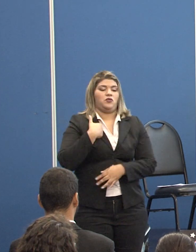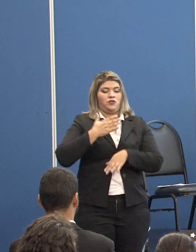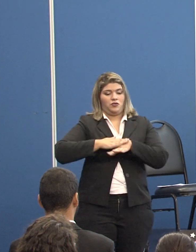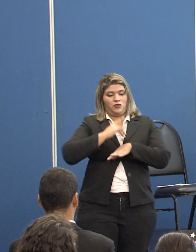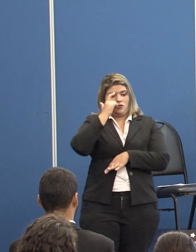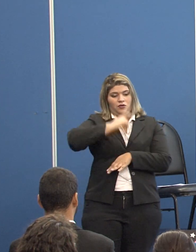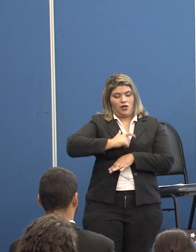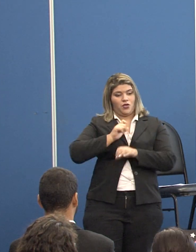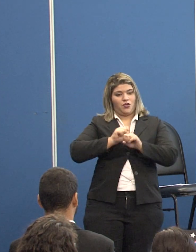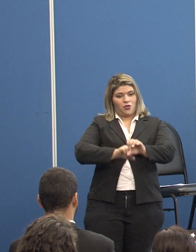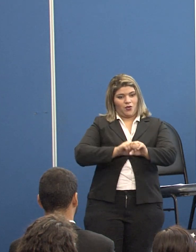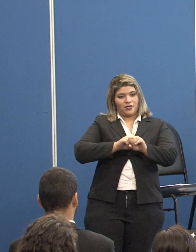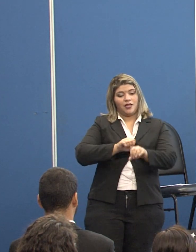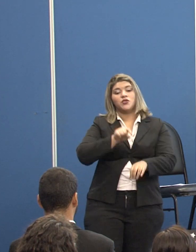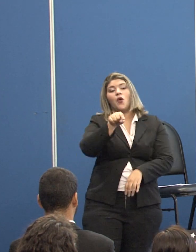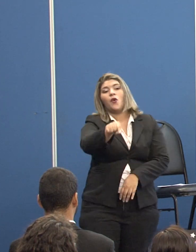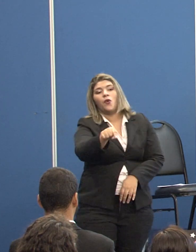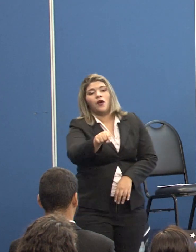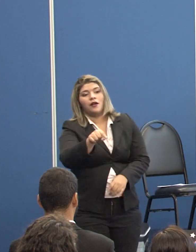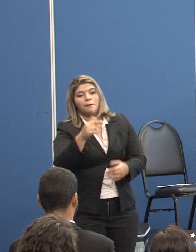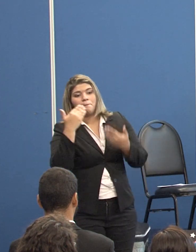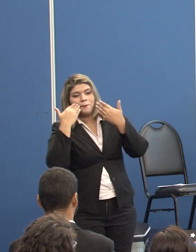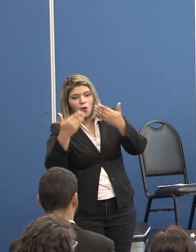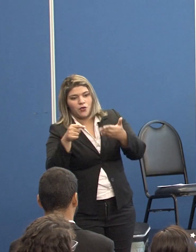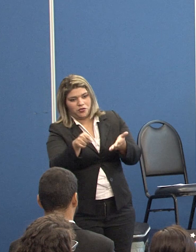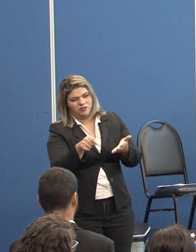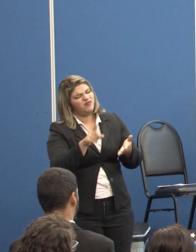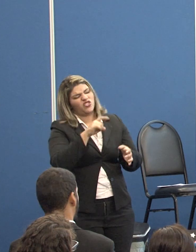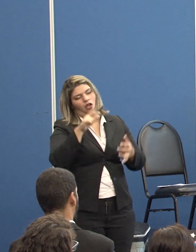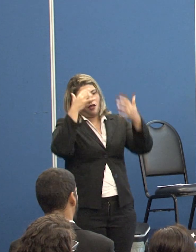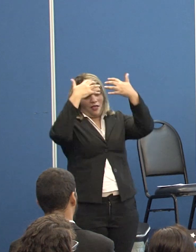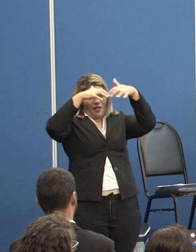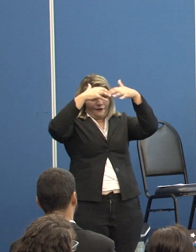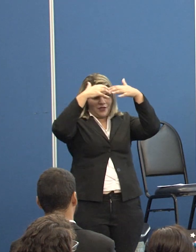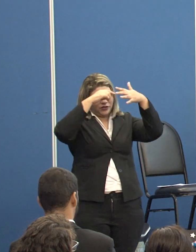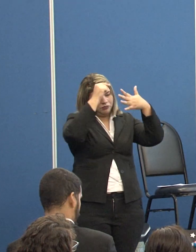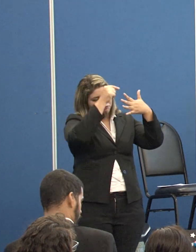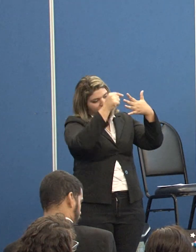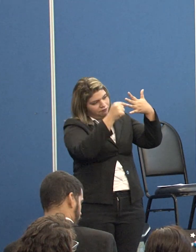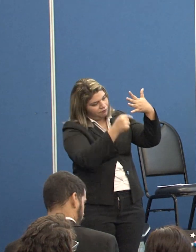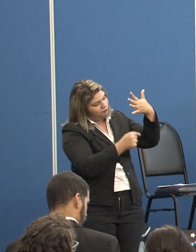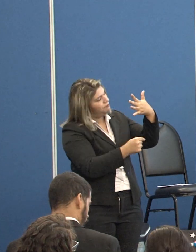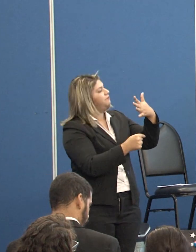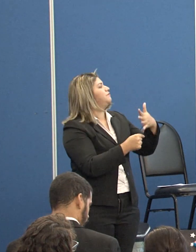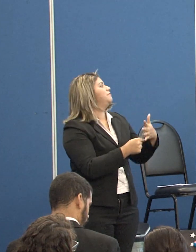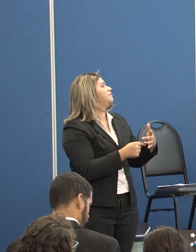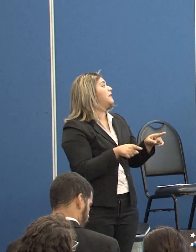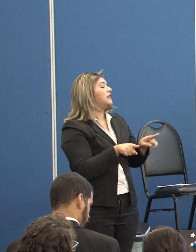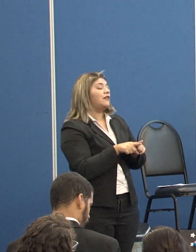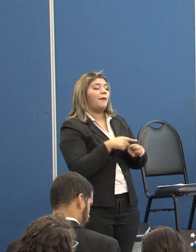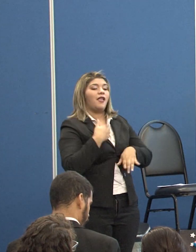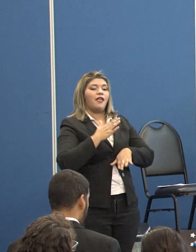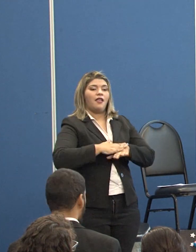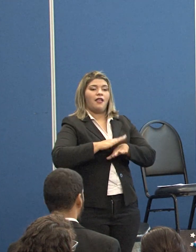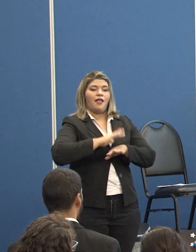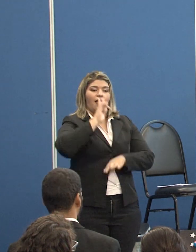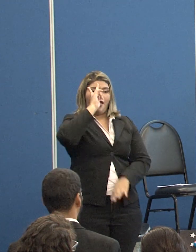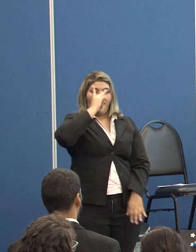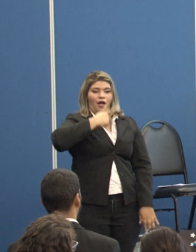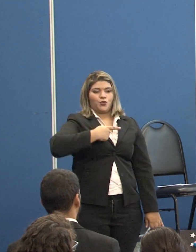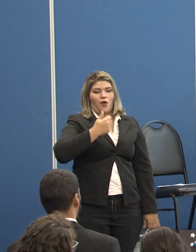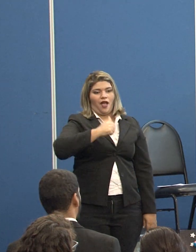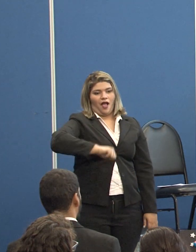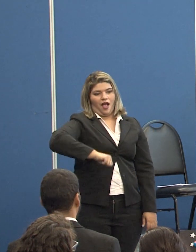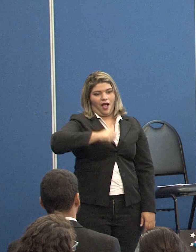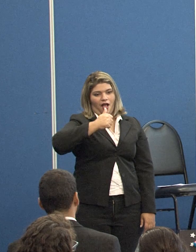educando? Então, essa é uma reflexão que eu deixo para vocês nesse momento. E estamos também falando da autoavaliação.